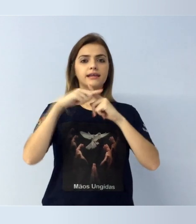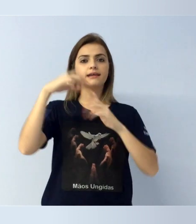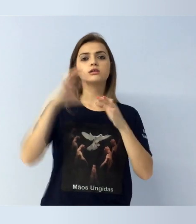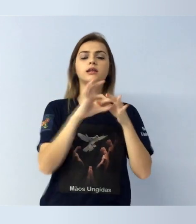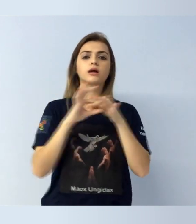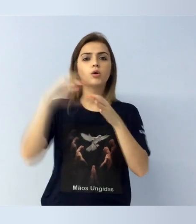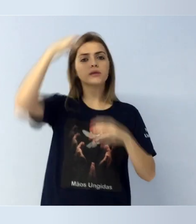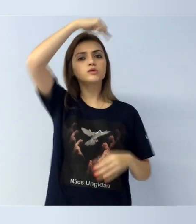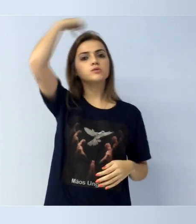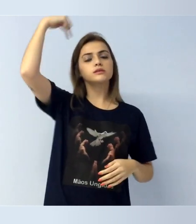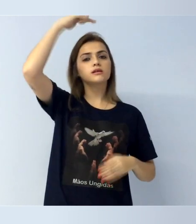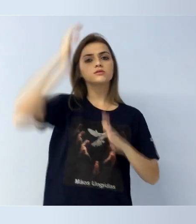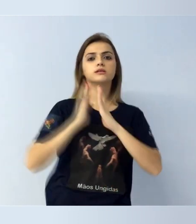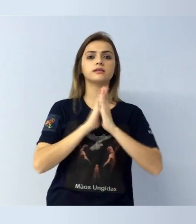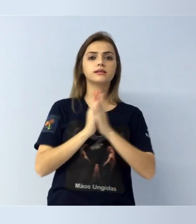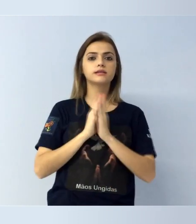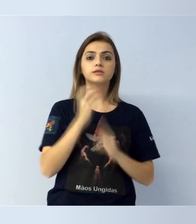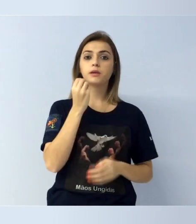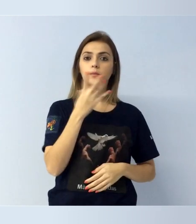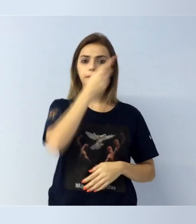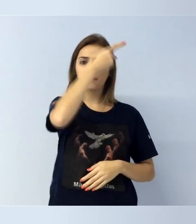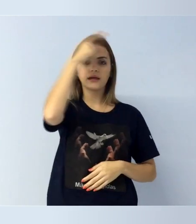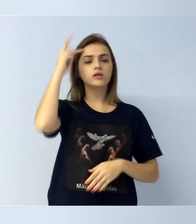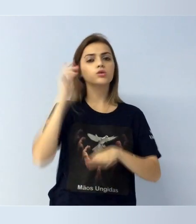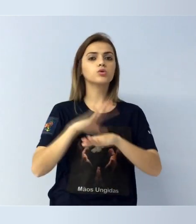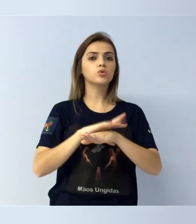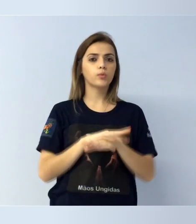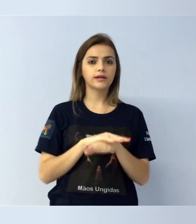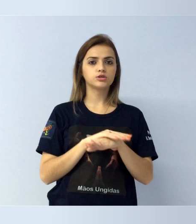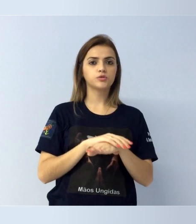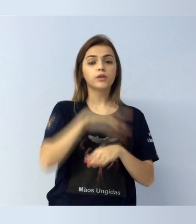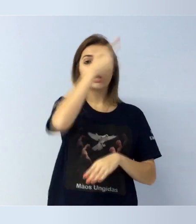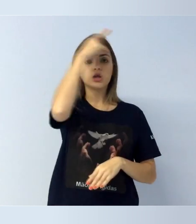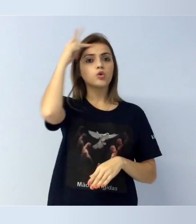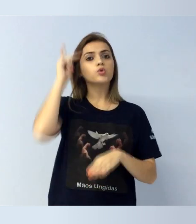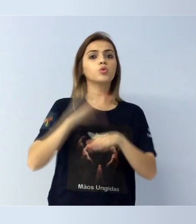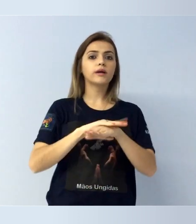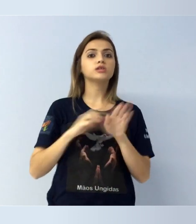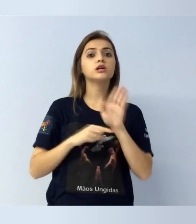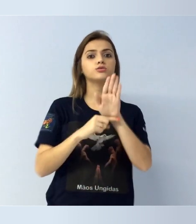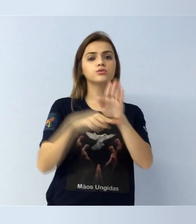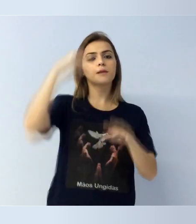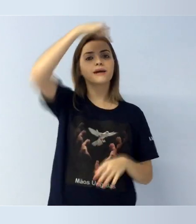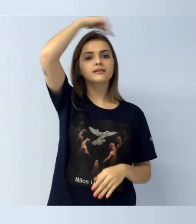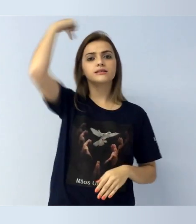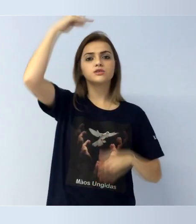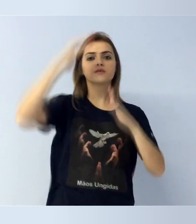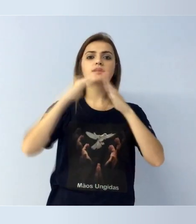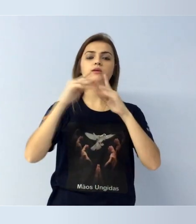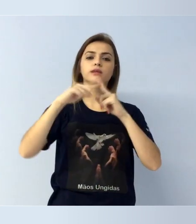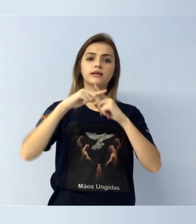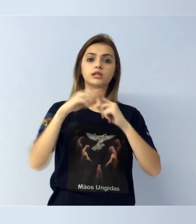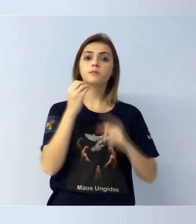santos, intercede pelo bem do enfermo, do doente, e este contribui para a santificação da igreja e para o